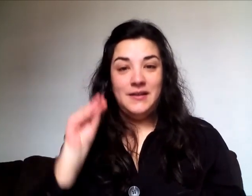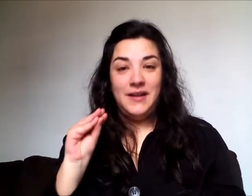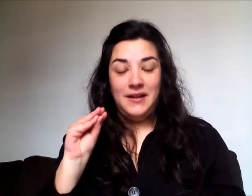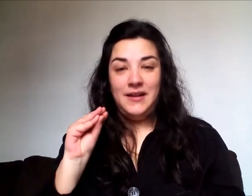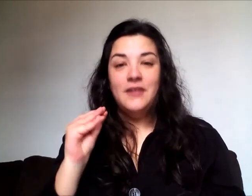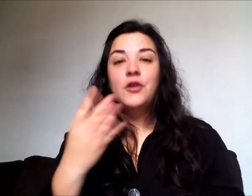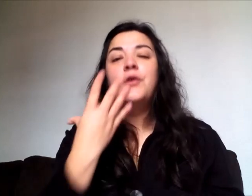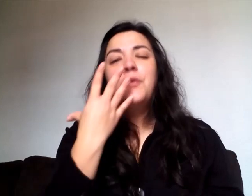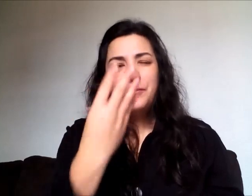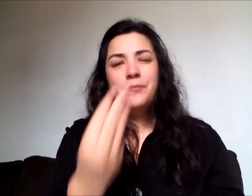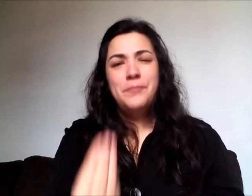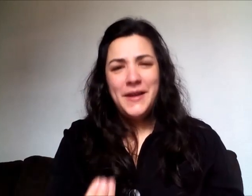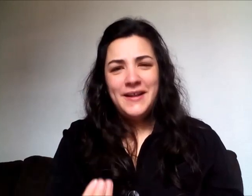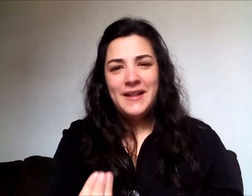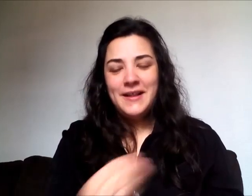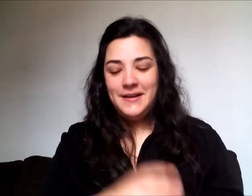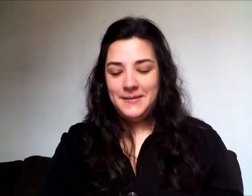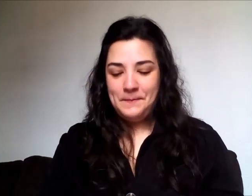¿Te entiendo? ¿Me entiendes?